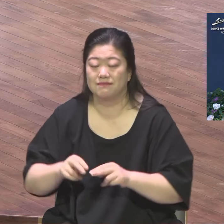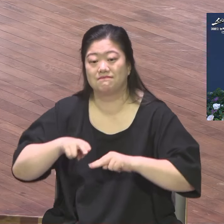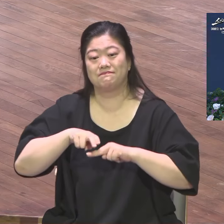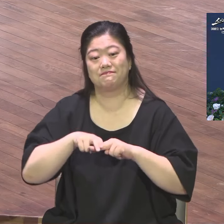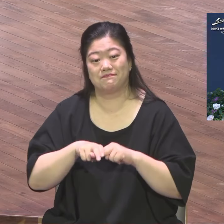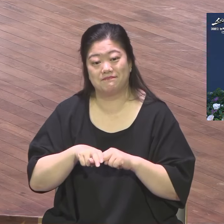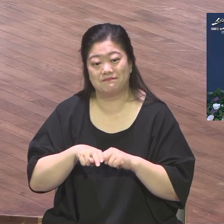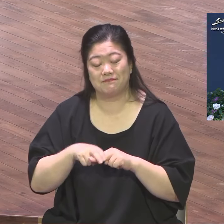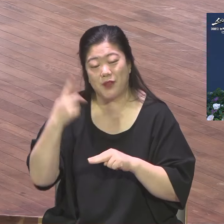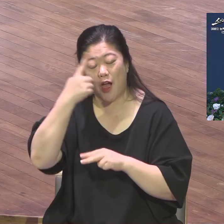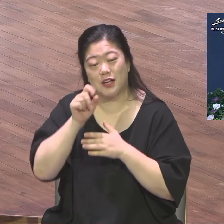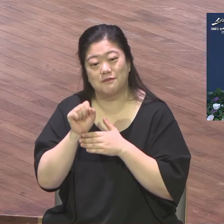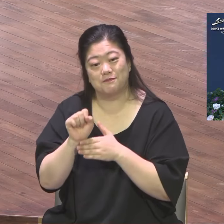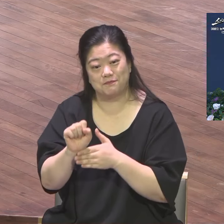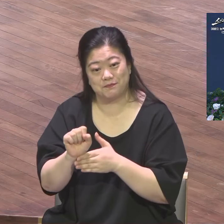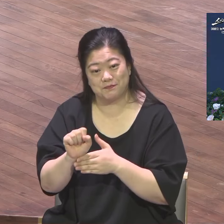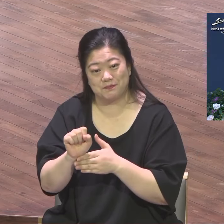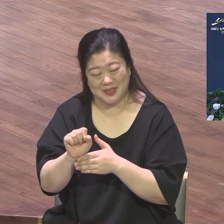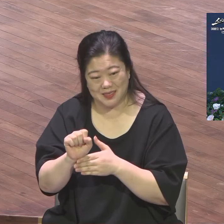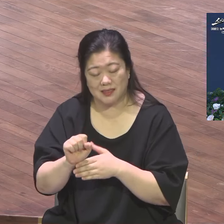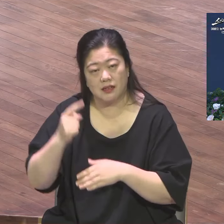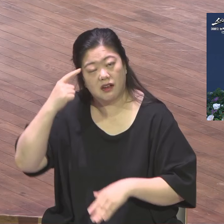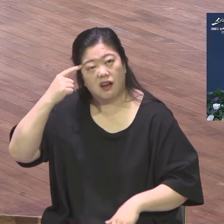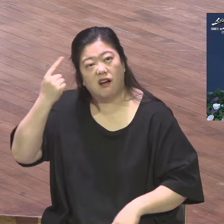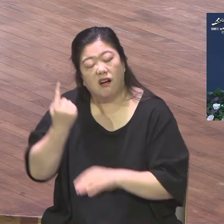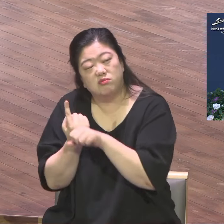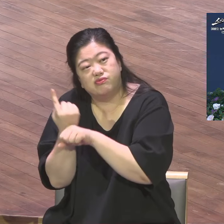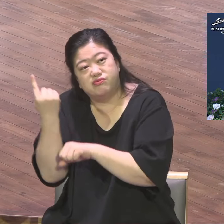영과 진리로 예배하는 자를 찾고 있다는 겁니다.